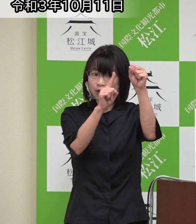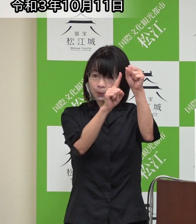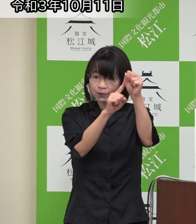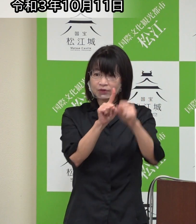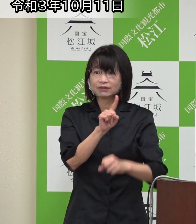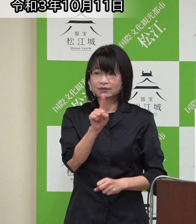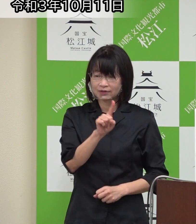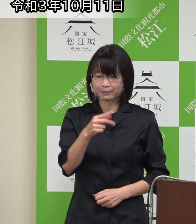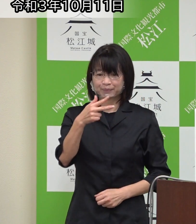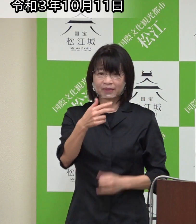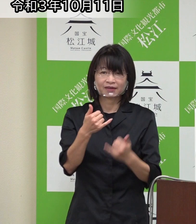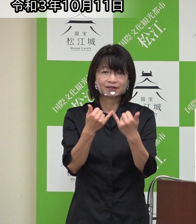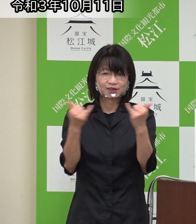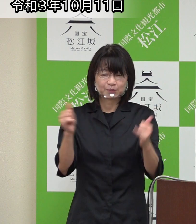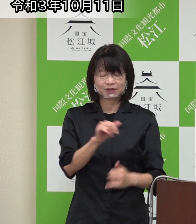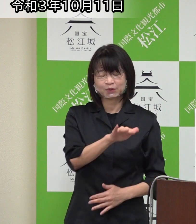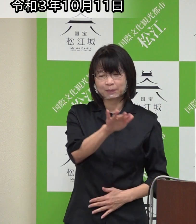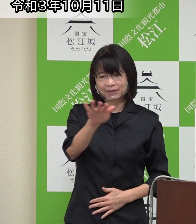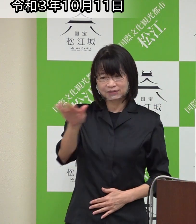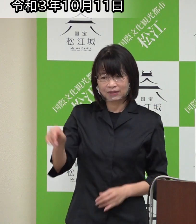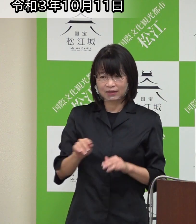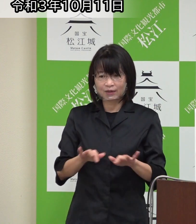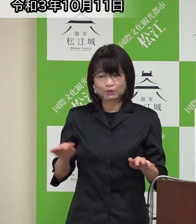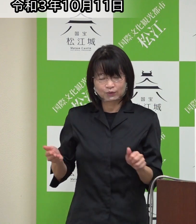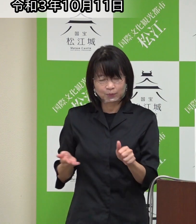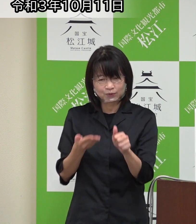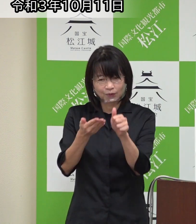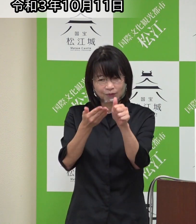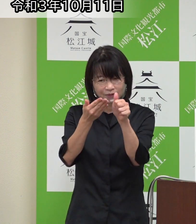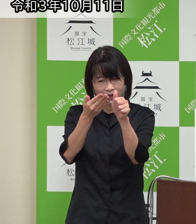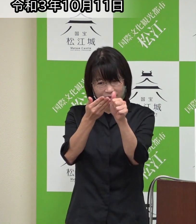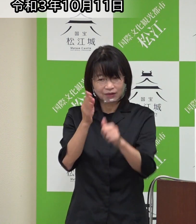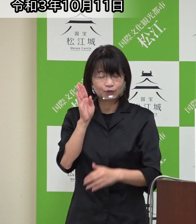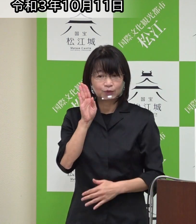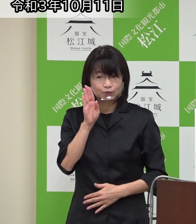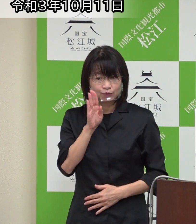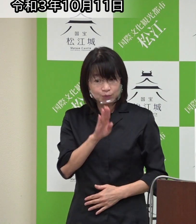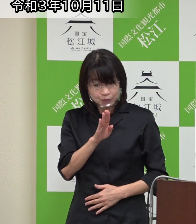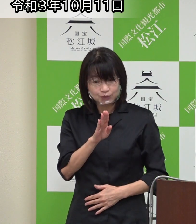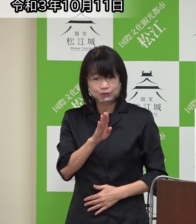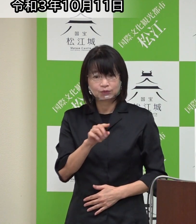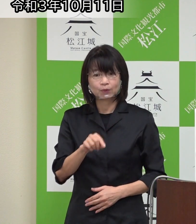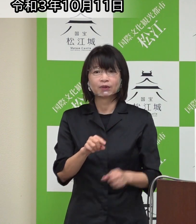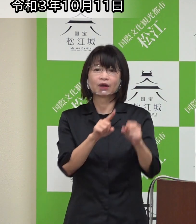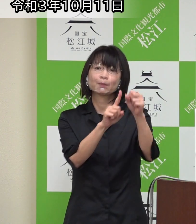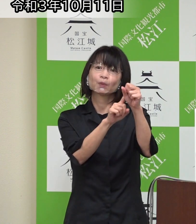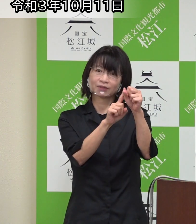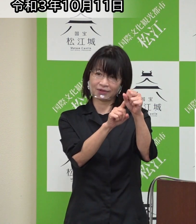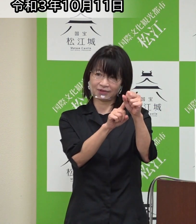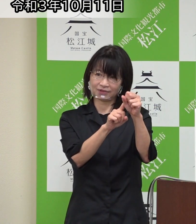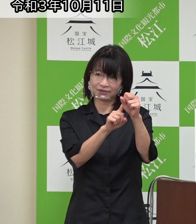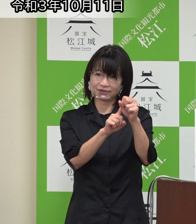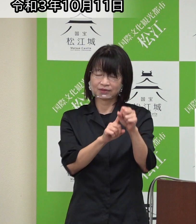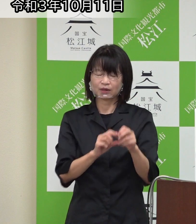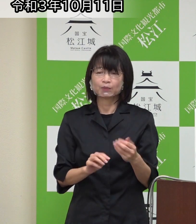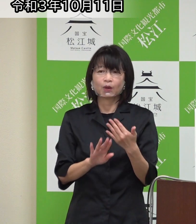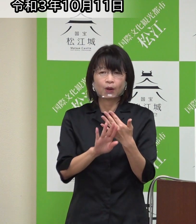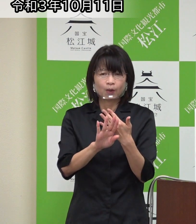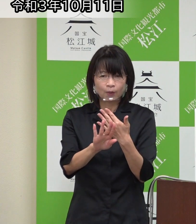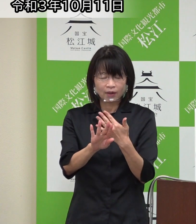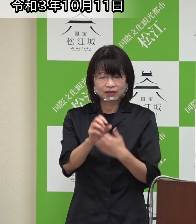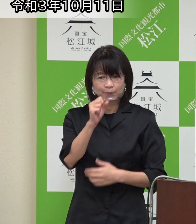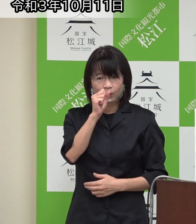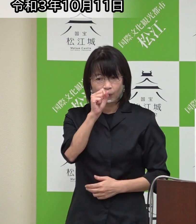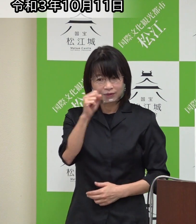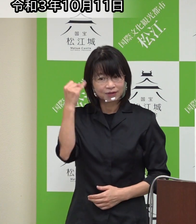民の皆さんがより子育てしやすくなる環境づくりということになりますので、この他にもですね、何かもしアイデアがあれば、ぜひ市民の皆さんから、また記者の皆